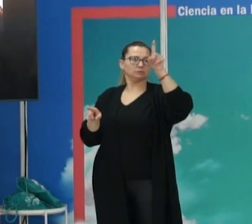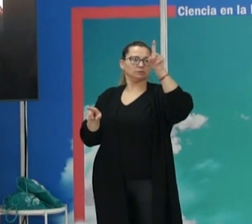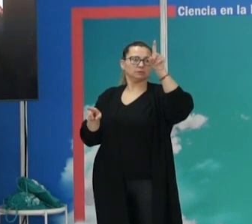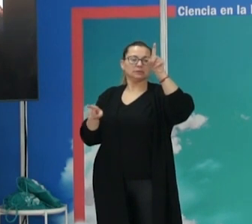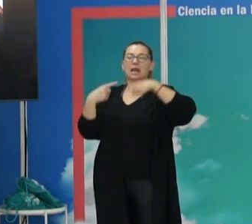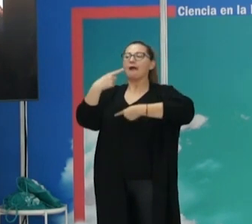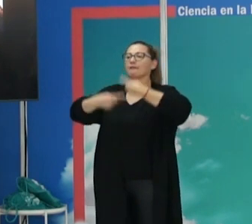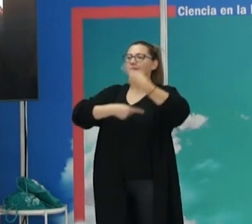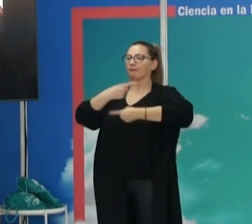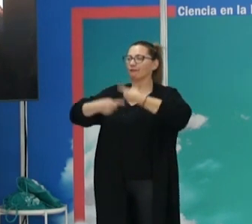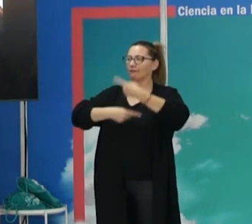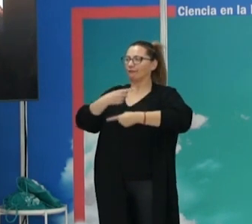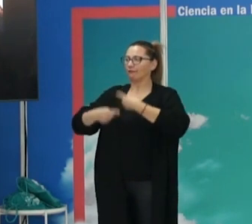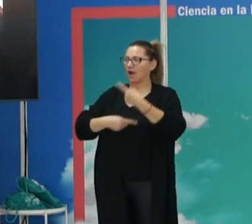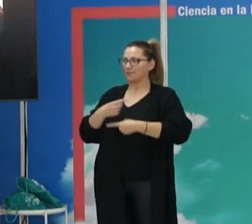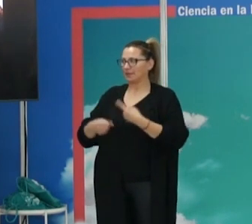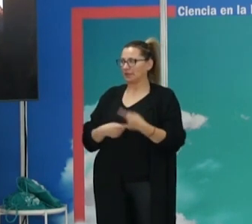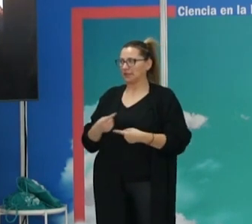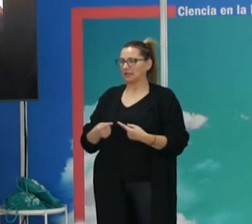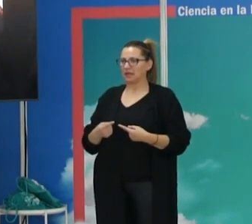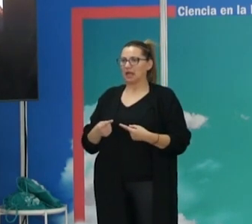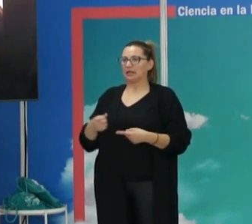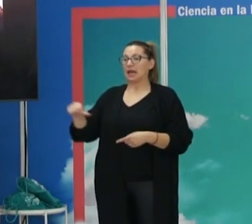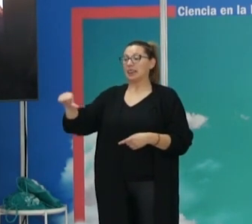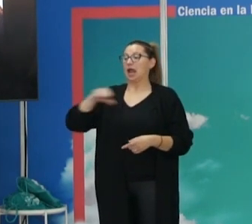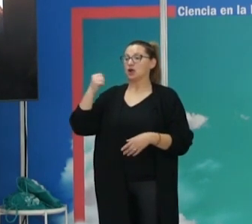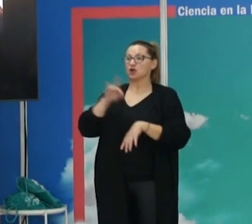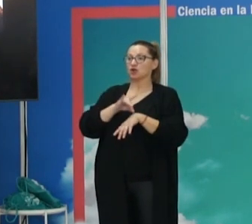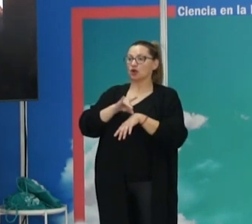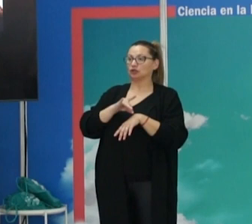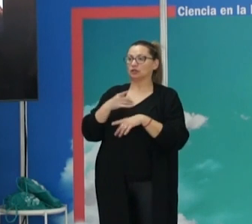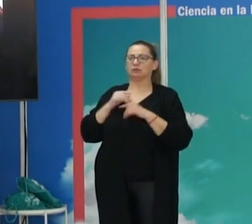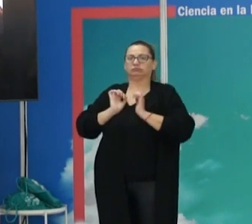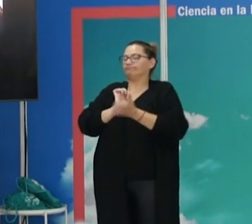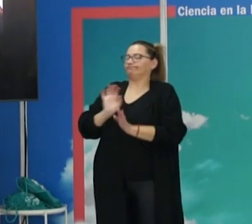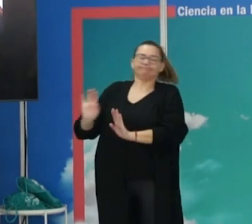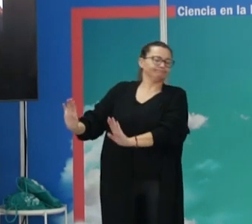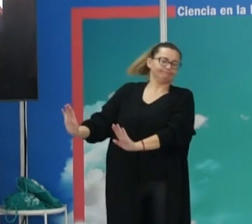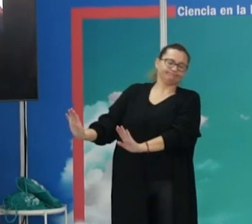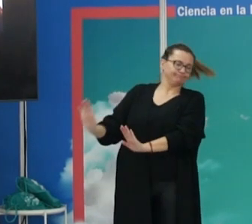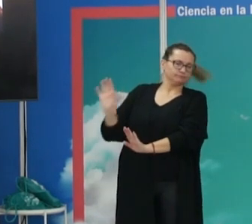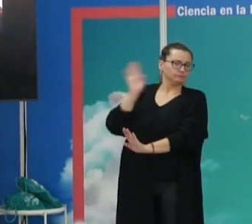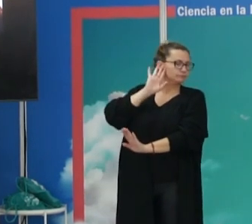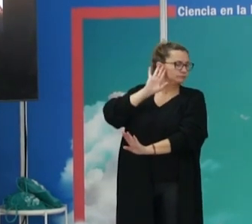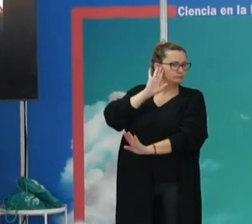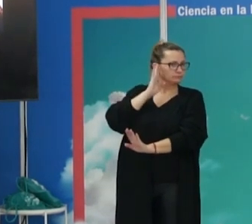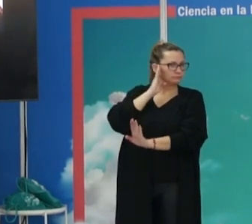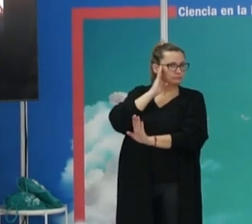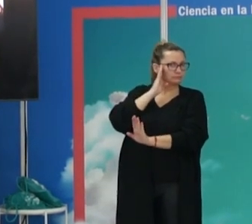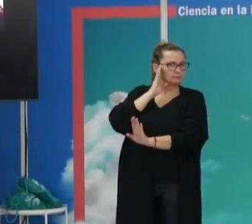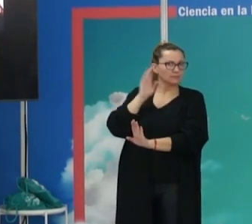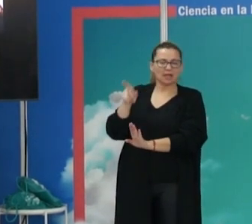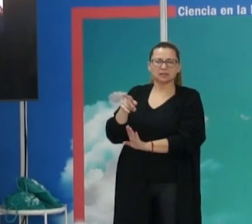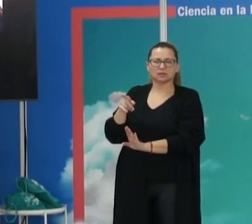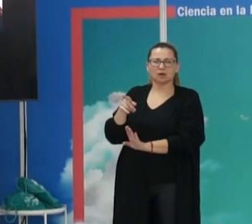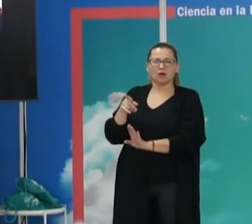las familias que rechazan el diagnóstico de muerte encefálica lo hacen de forma legítima